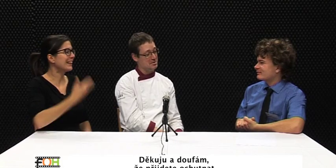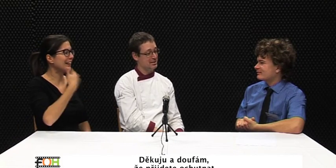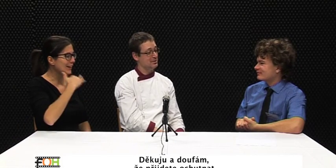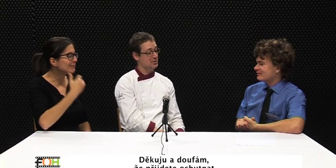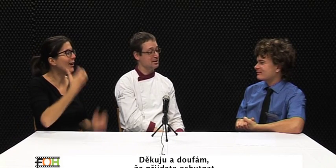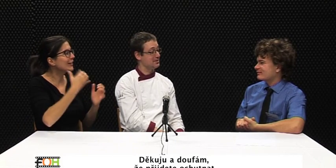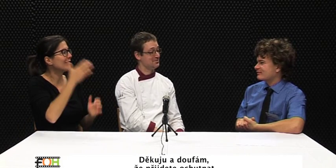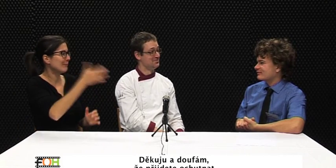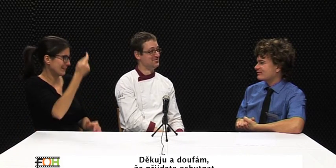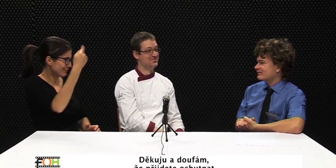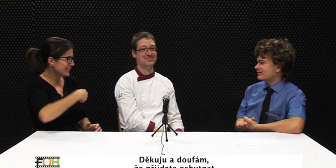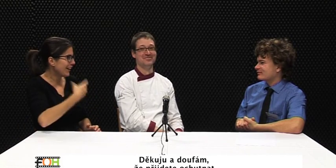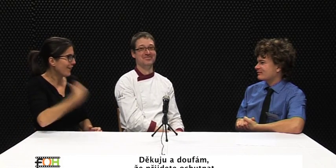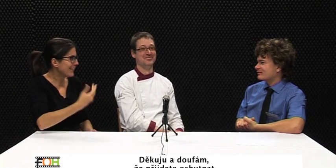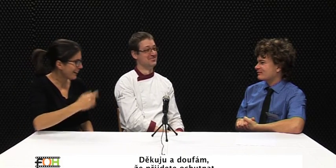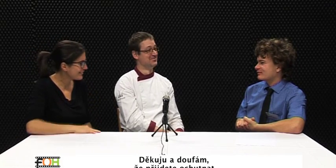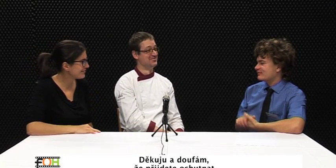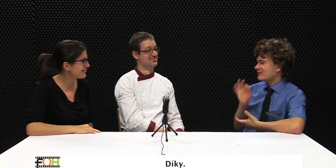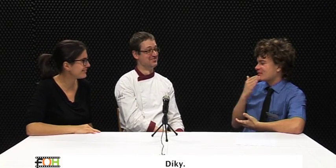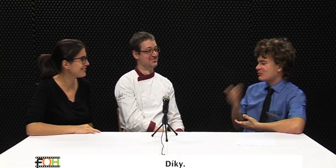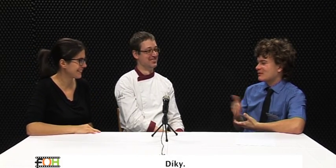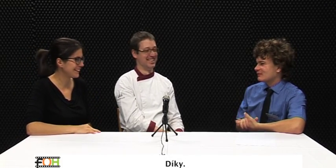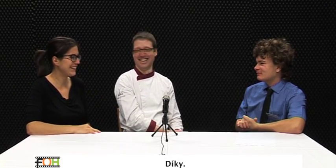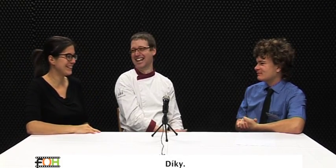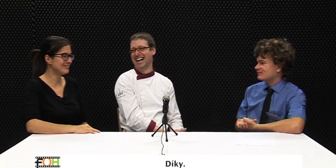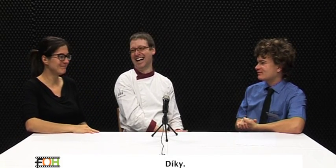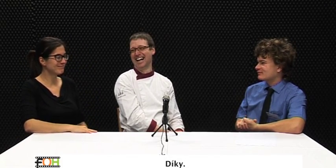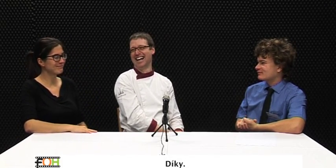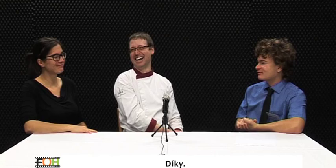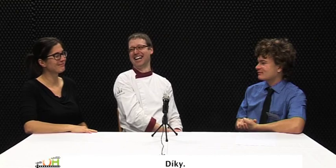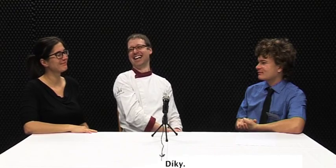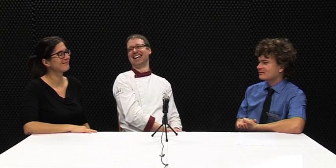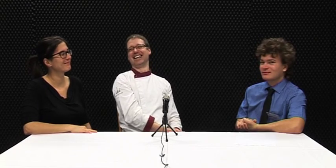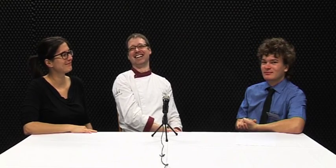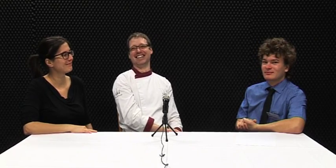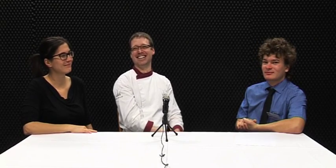Děkuji a doufám, že přijdete ochutnat. Díky.